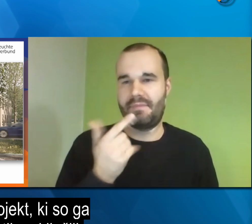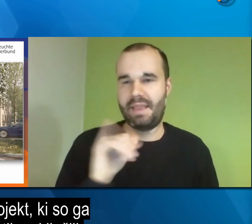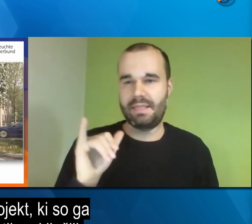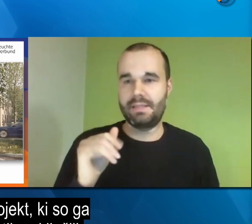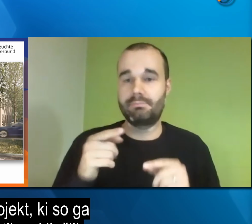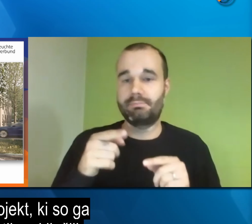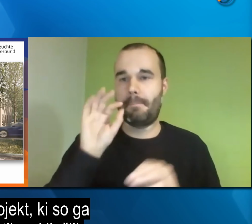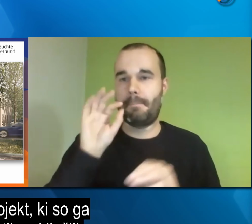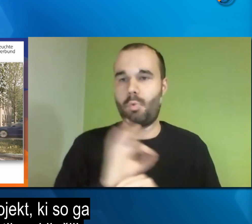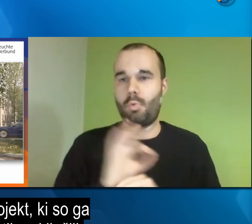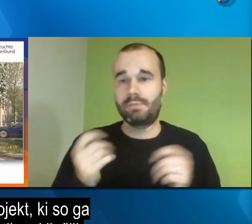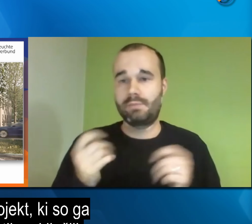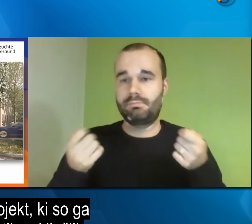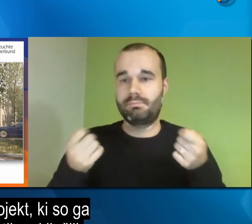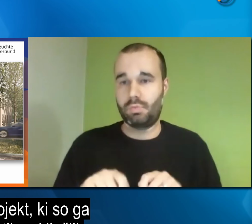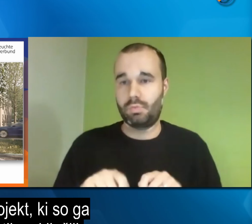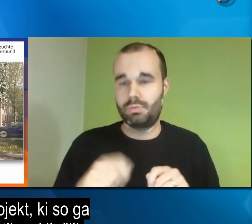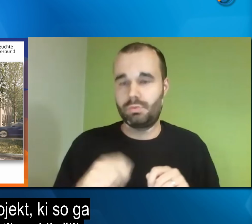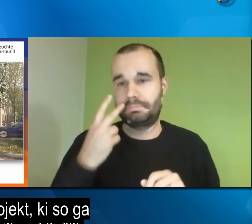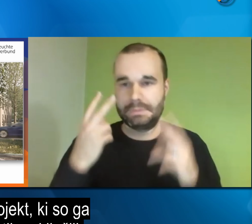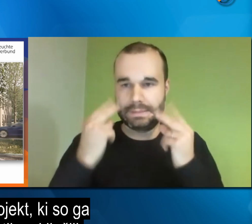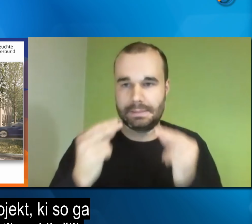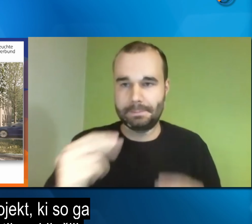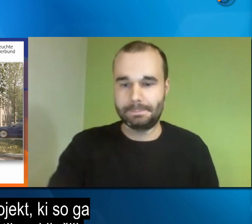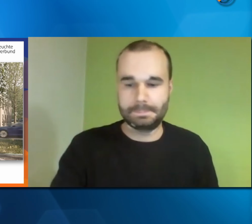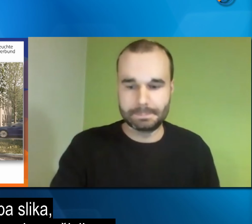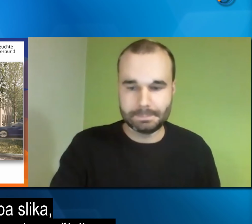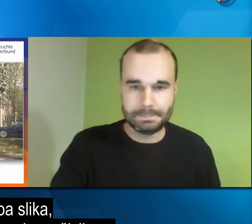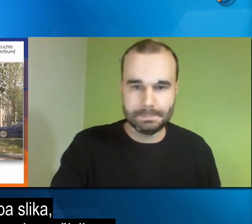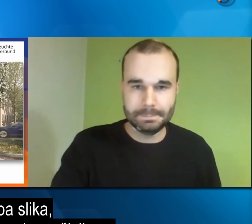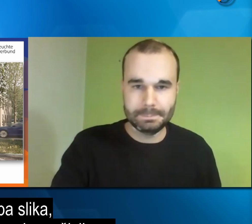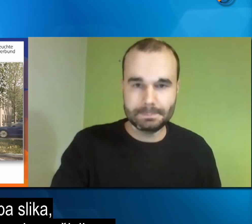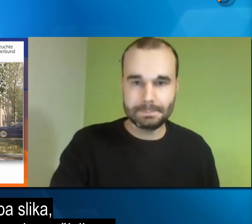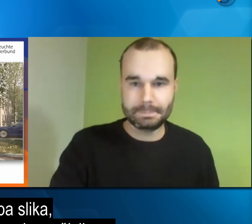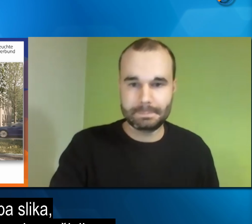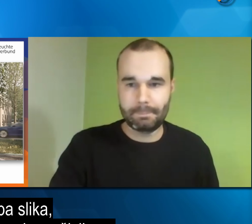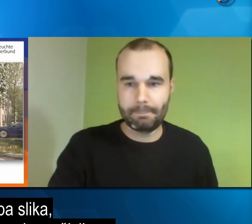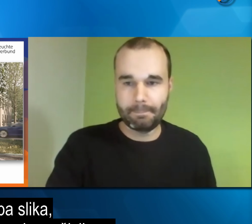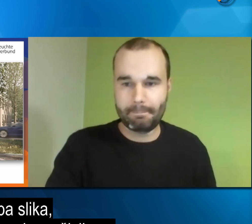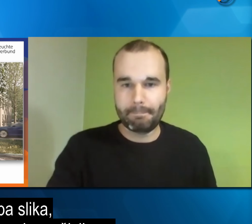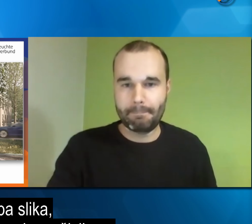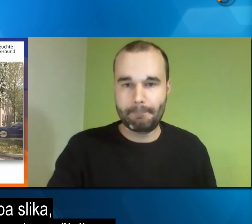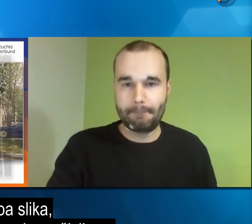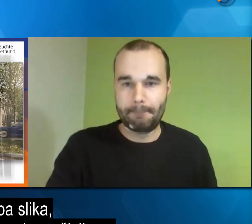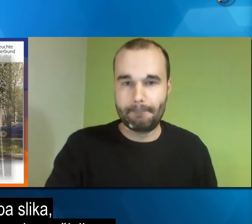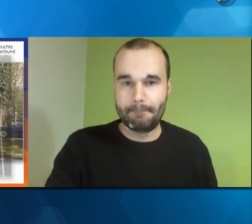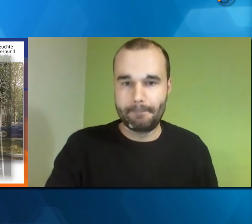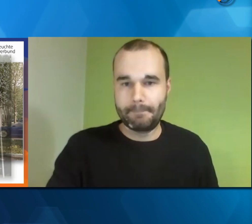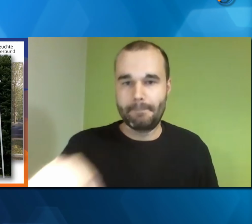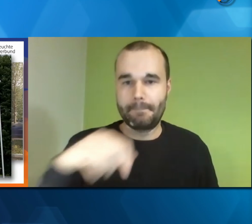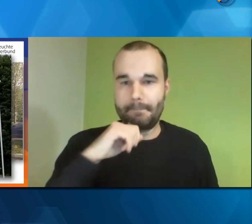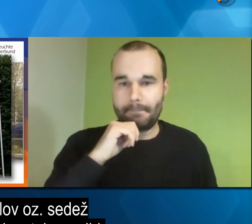je bil projekt, potem so po 2 letih projekt zaključili in sedaj slika, kako izgleda v realnem življenju.